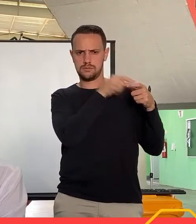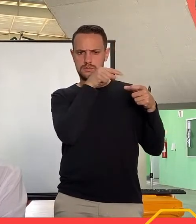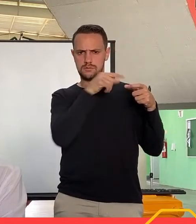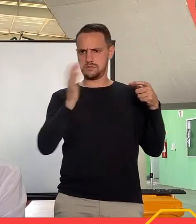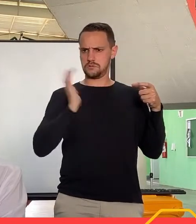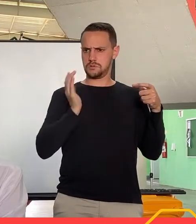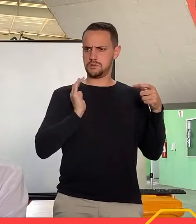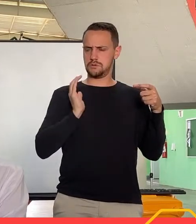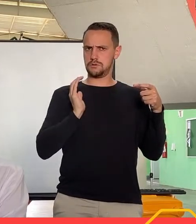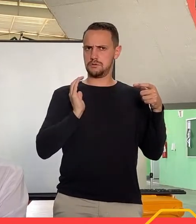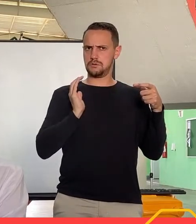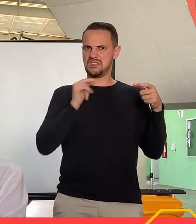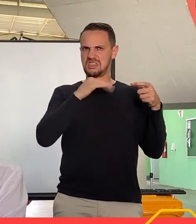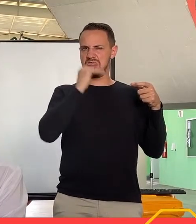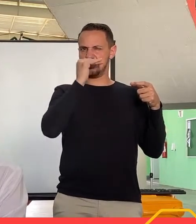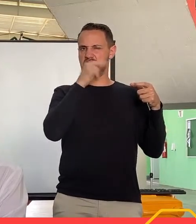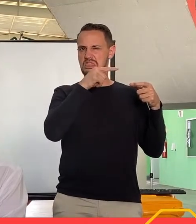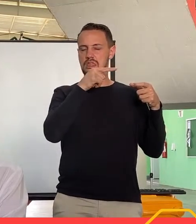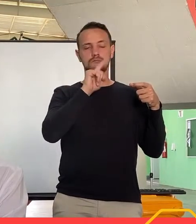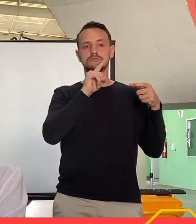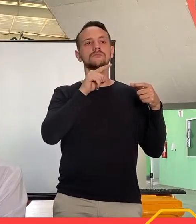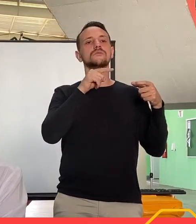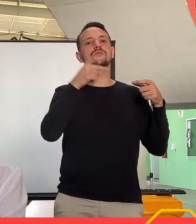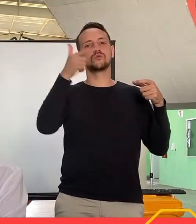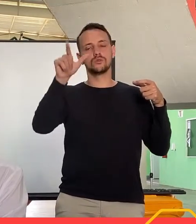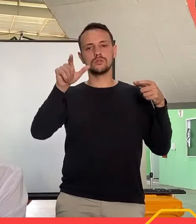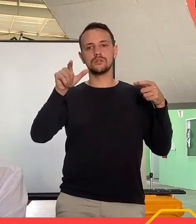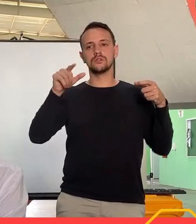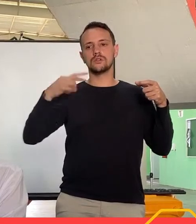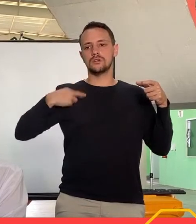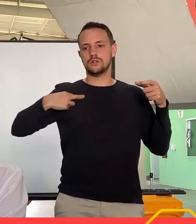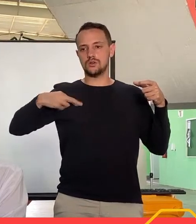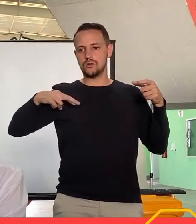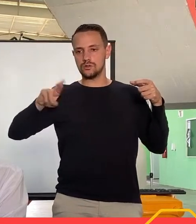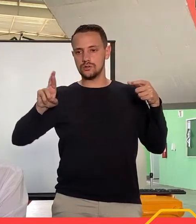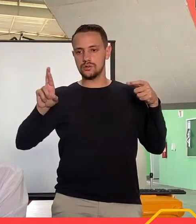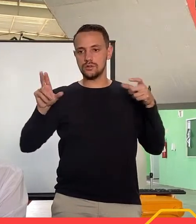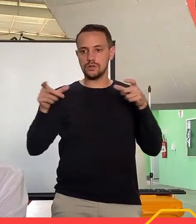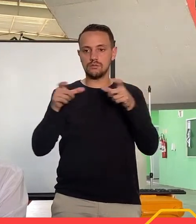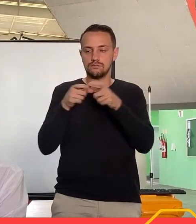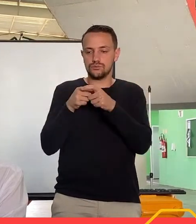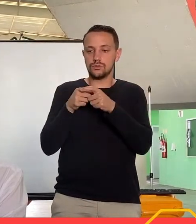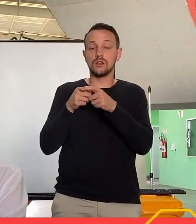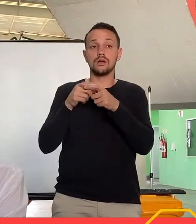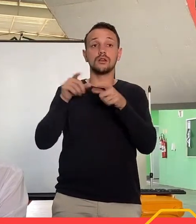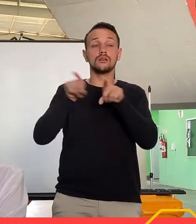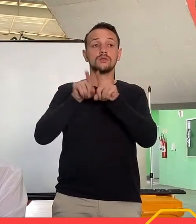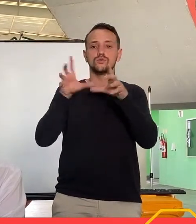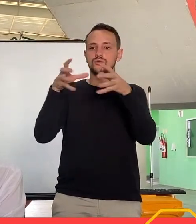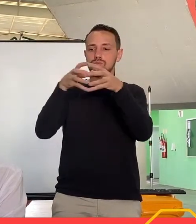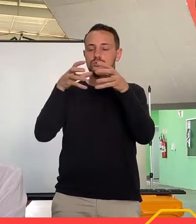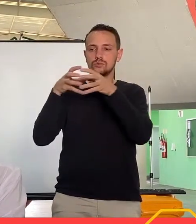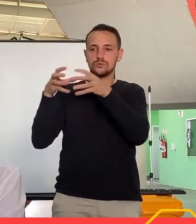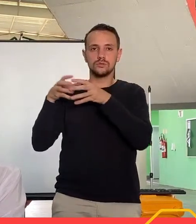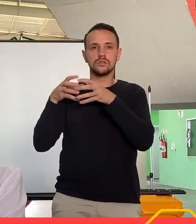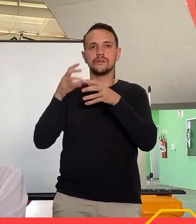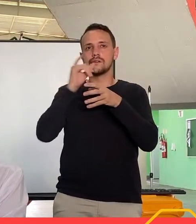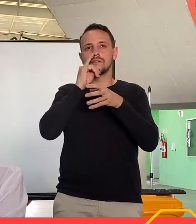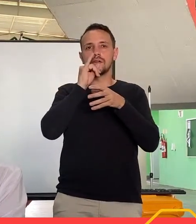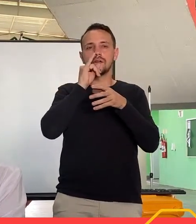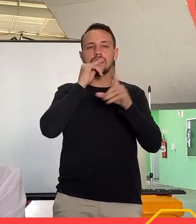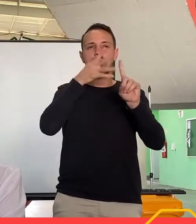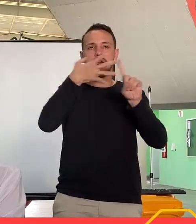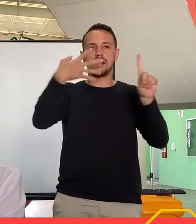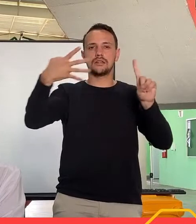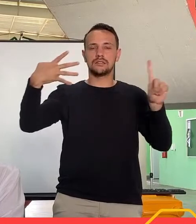é só rico que tem que ser protegido. Né? São as religiões minoritárias. E aí são os GLBTs,